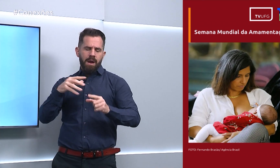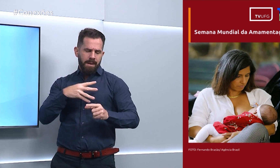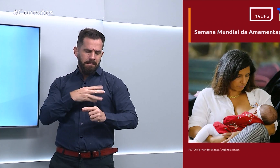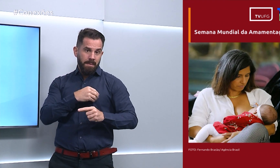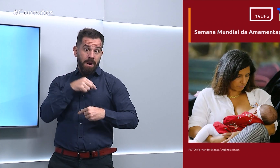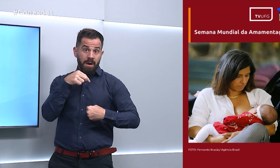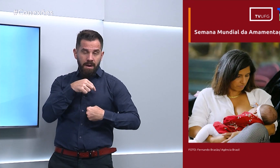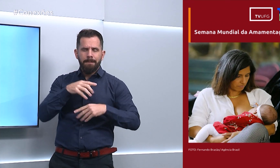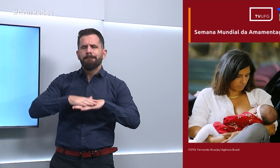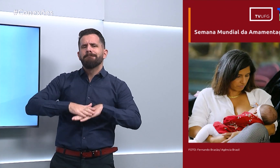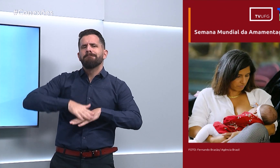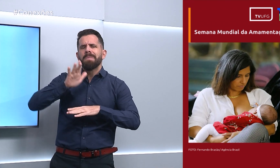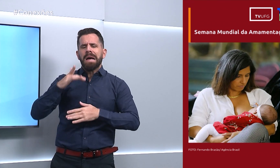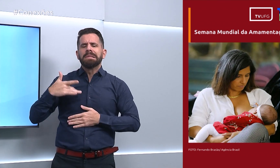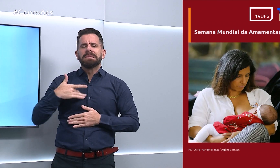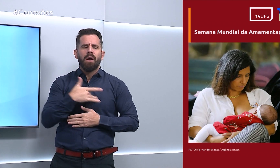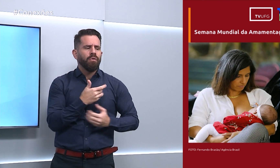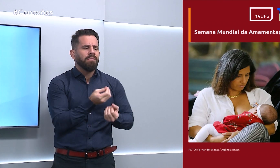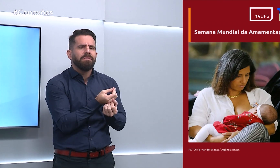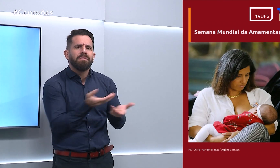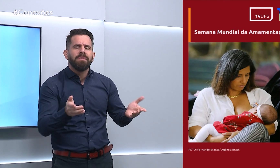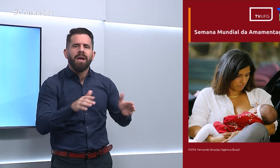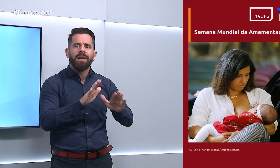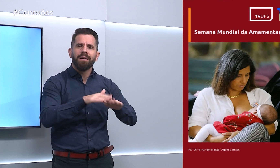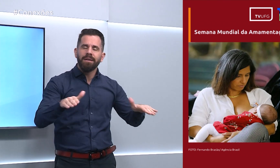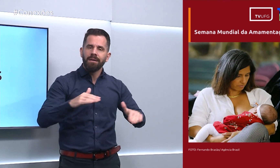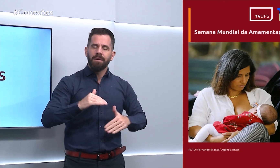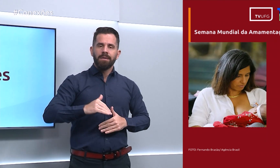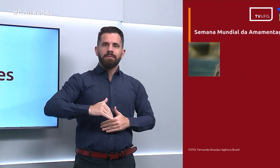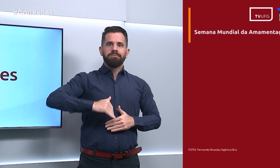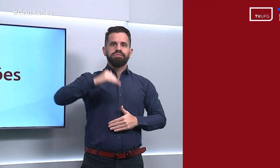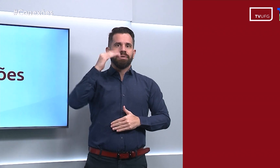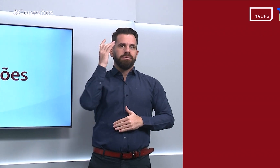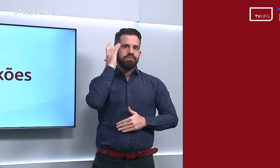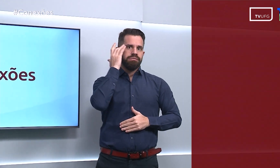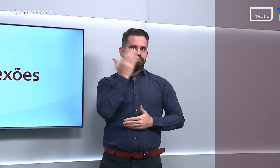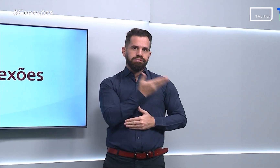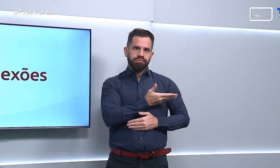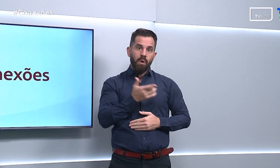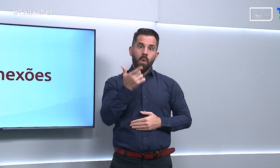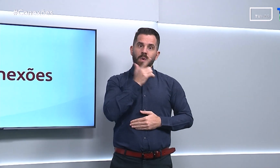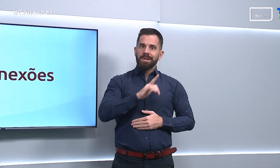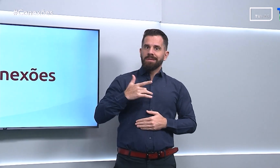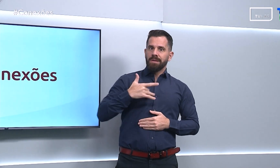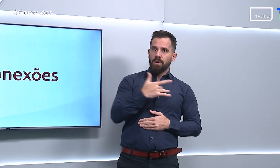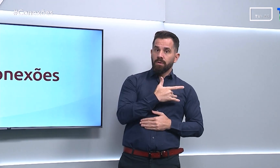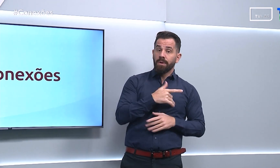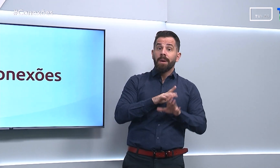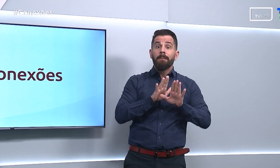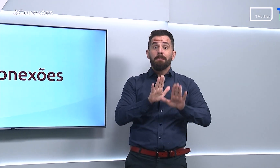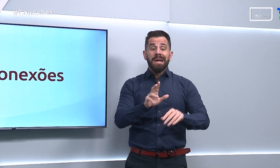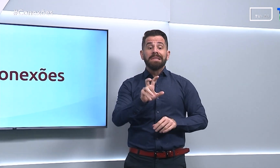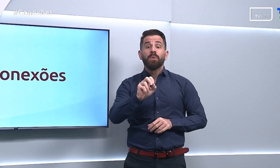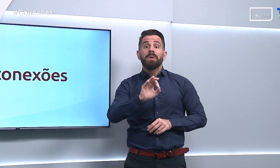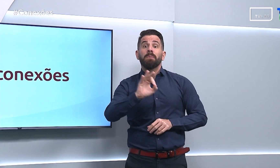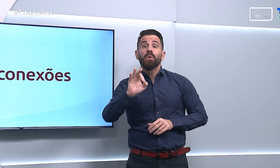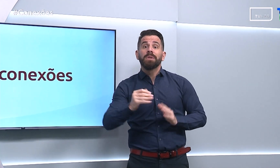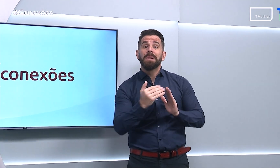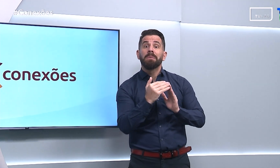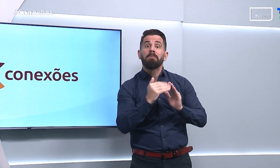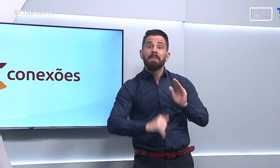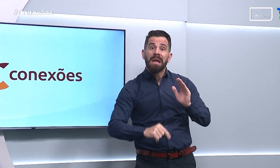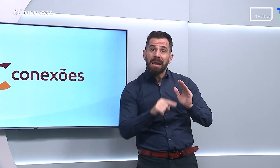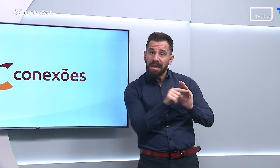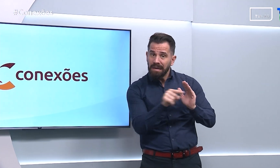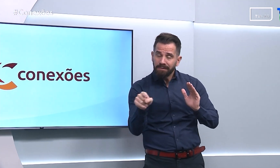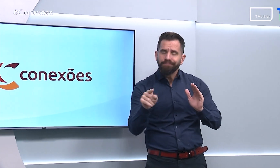eficazes de garantir saúde ao longo de toda a infância. Ainda assim, menos de 50% das crianças com menos de